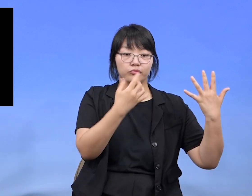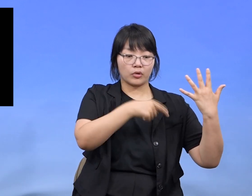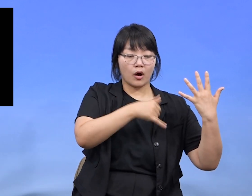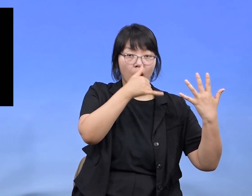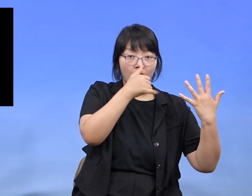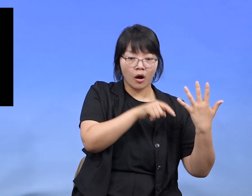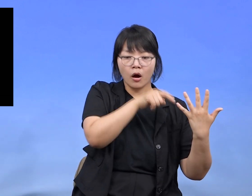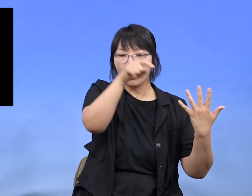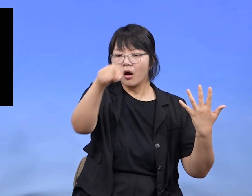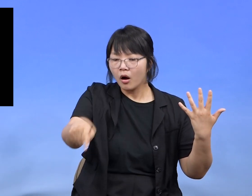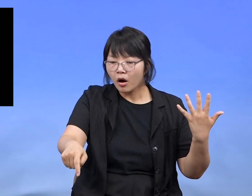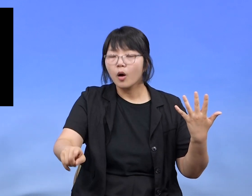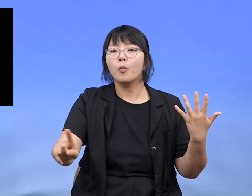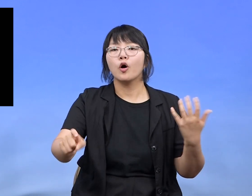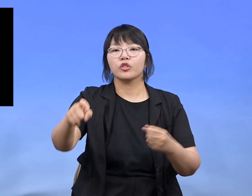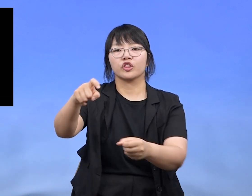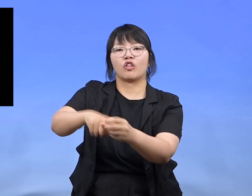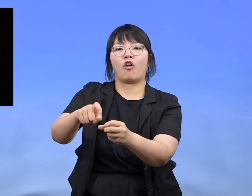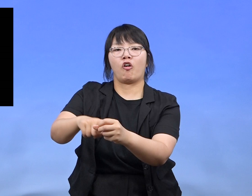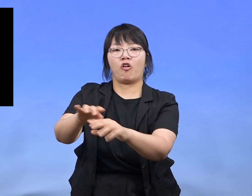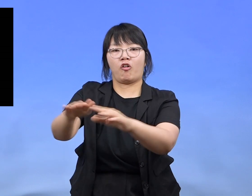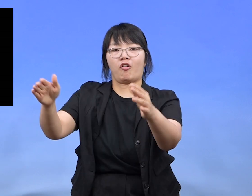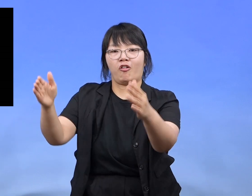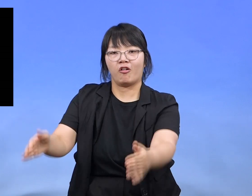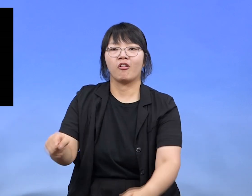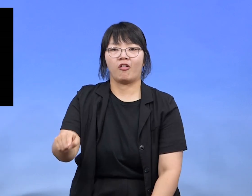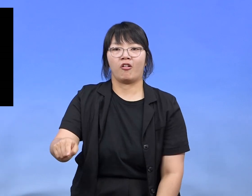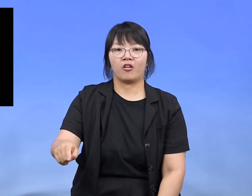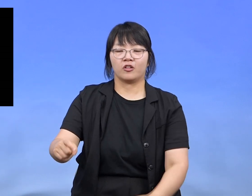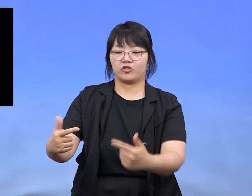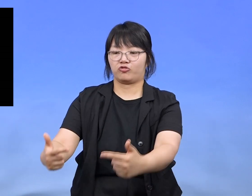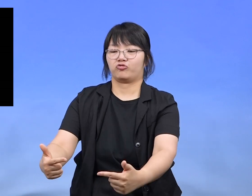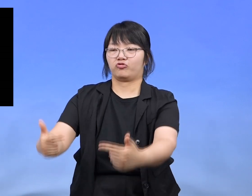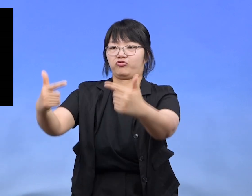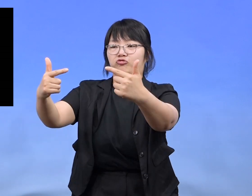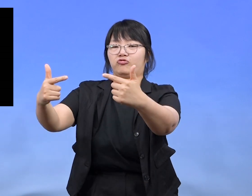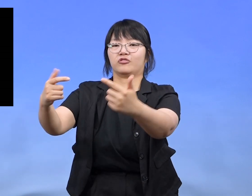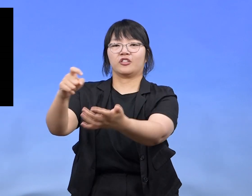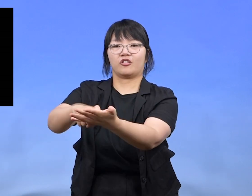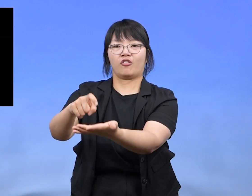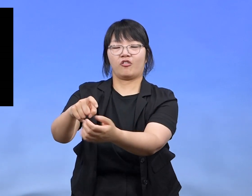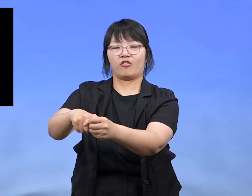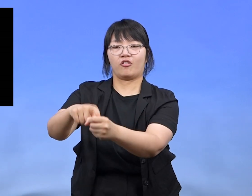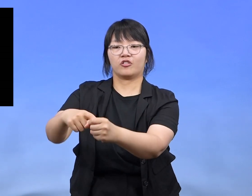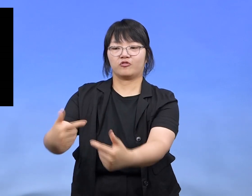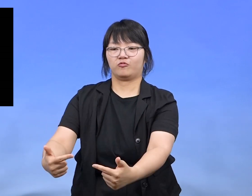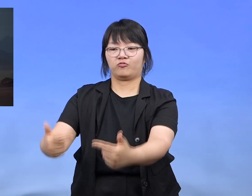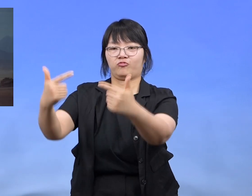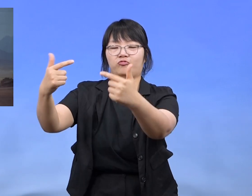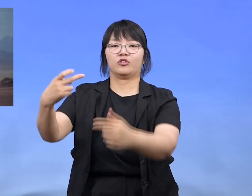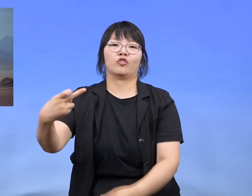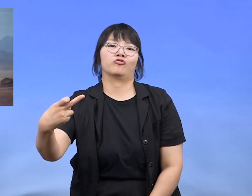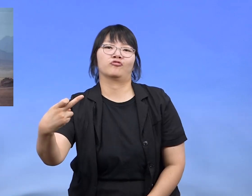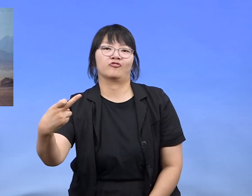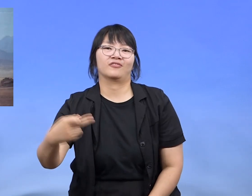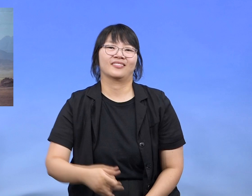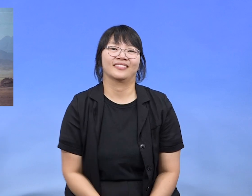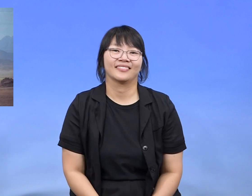뭐예요? 그게 떡상, 12개의 진설병을 갖추고 있는 떡상이 그 앞에 있었던